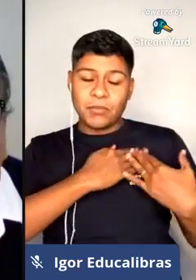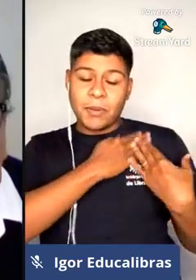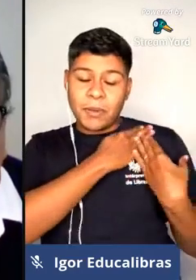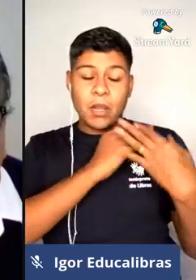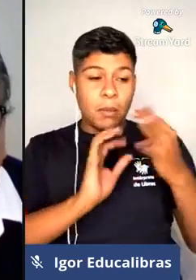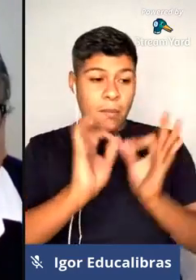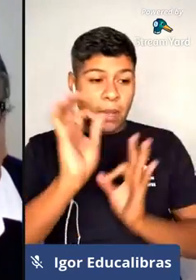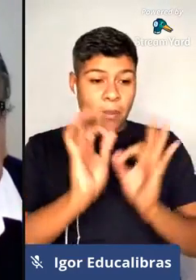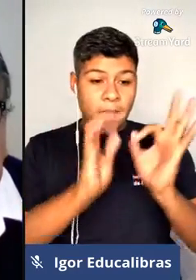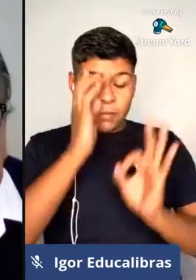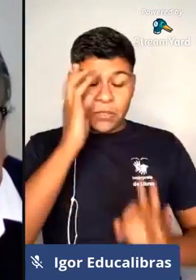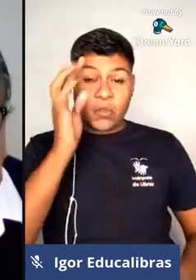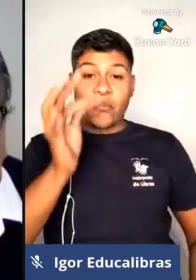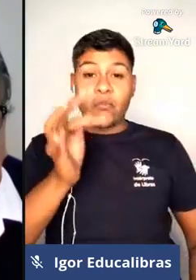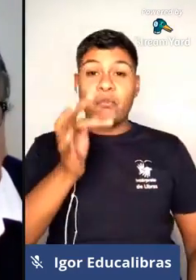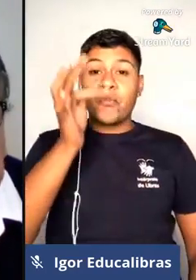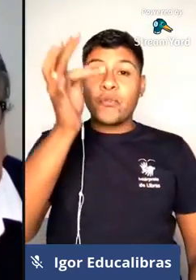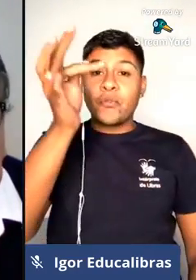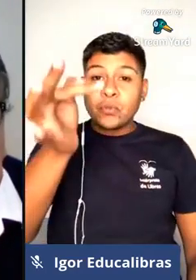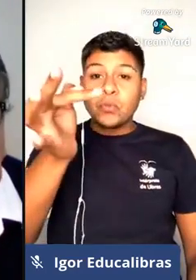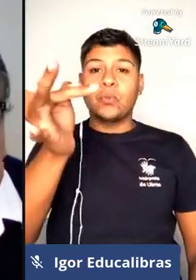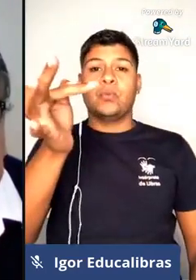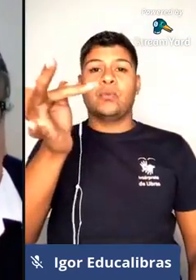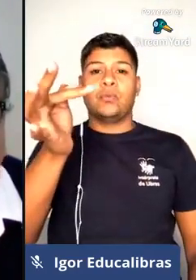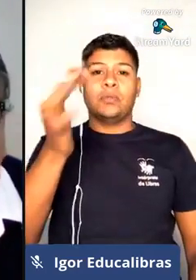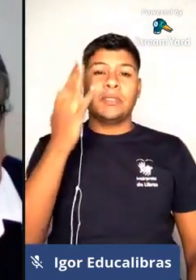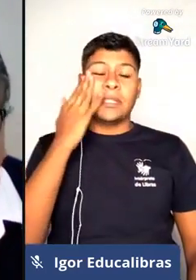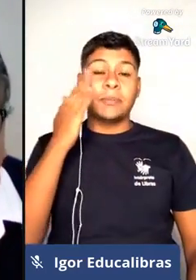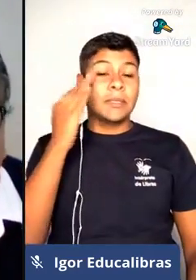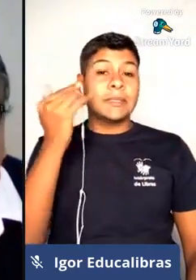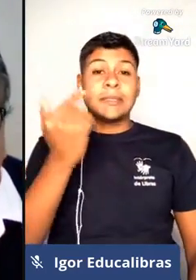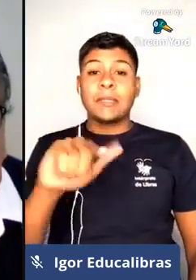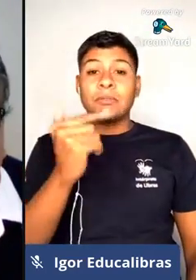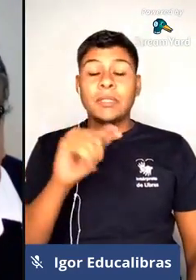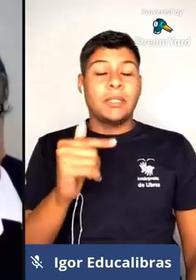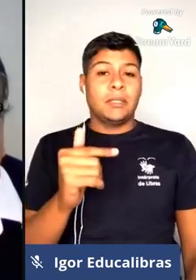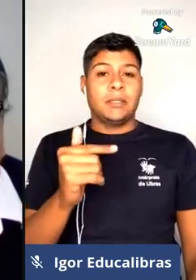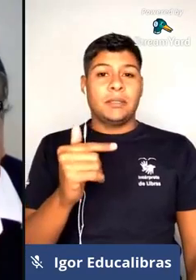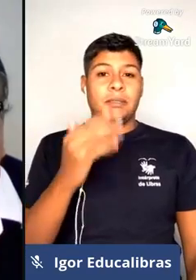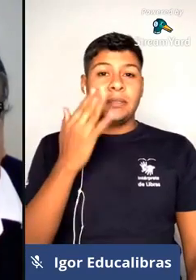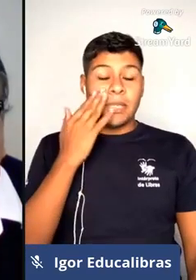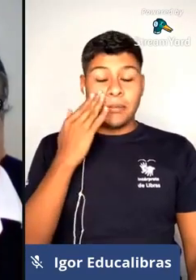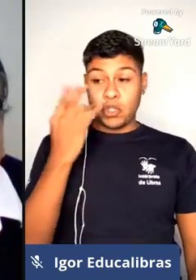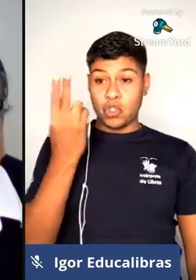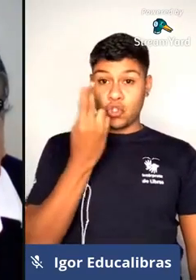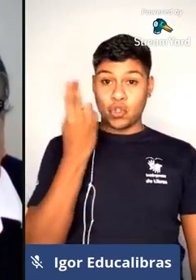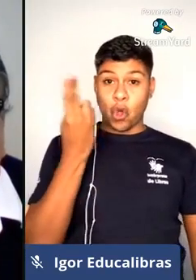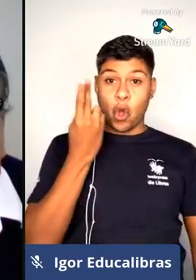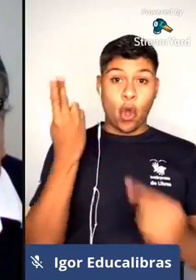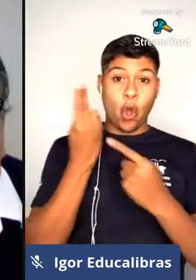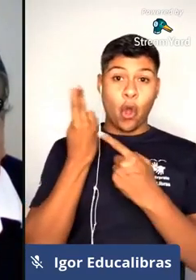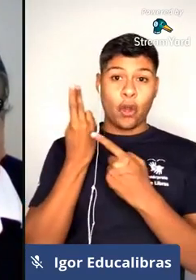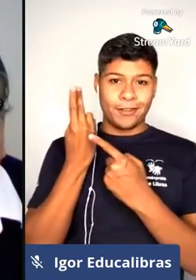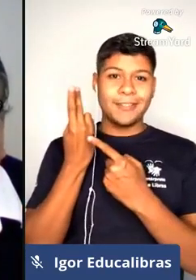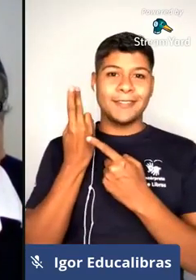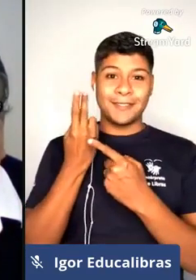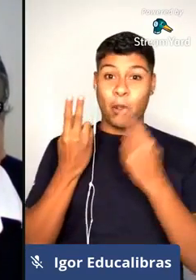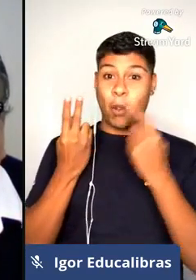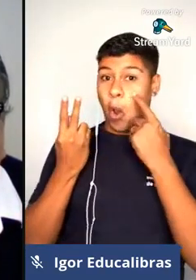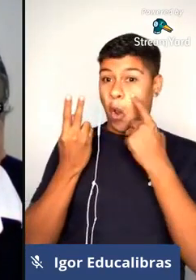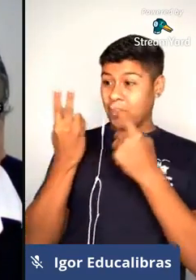para o futuro comunitário, e não tem mesmo, isso é histórico na sociedade brasileira. A sociedade